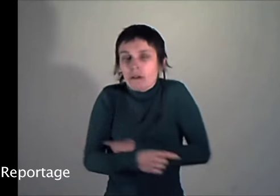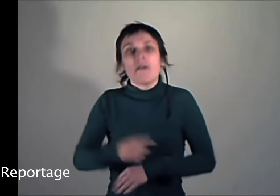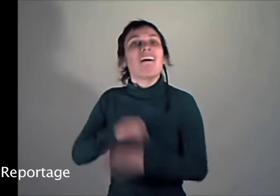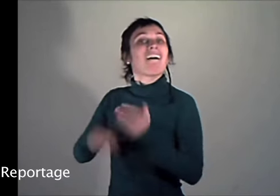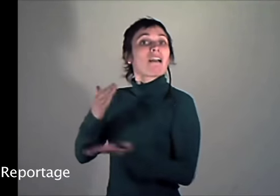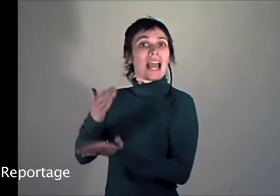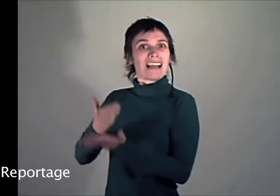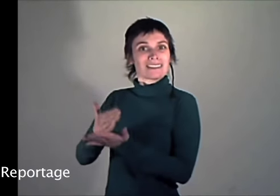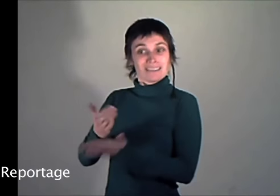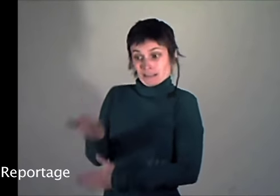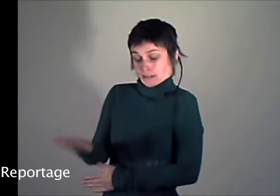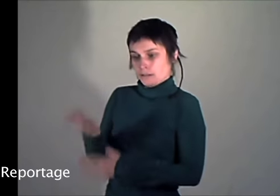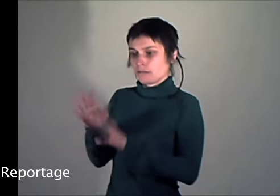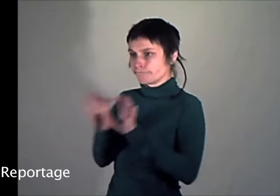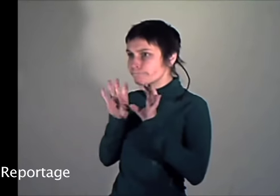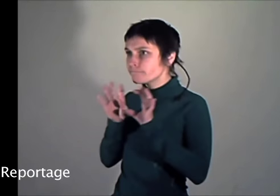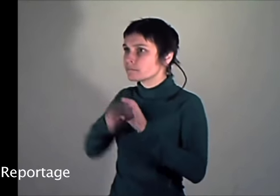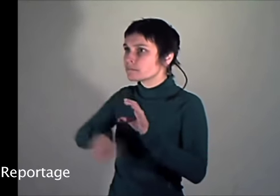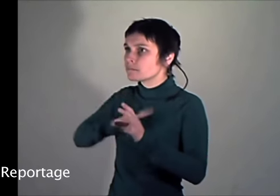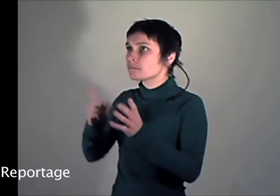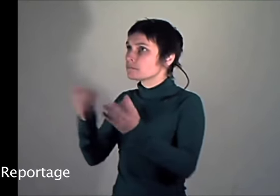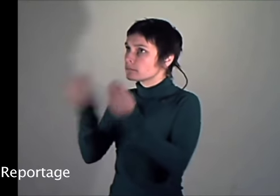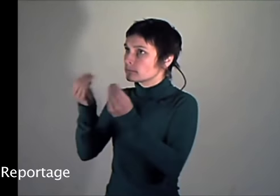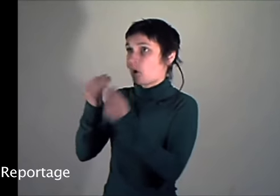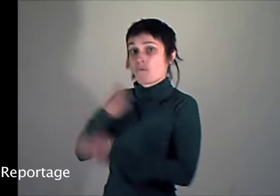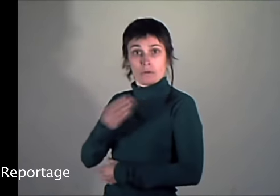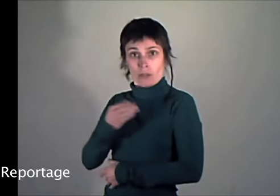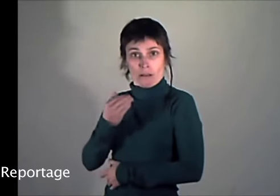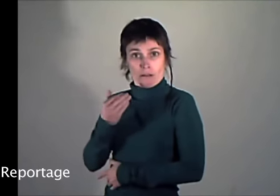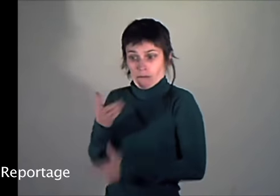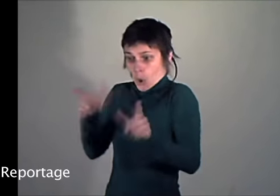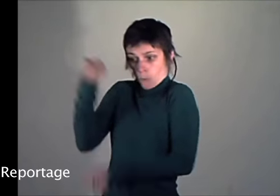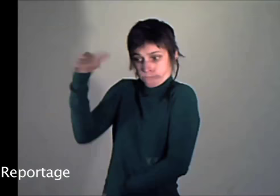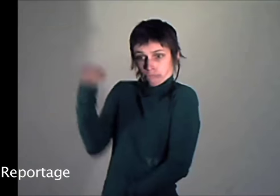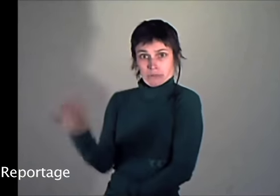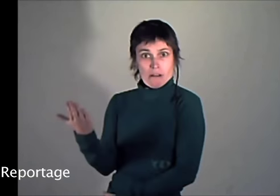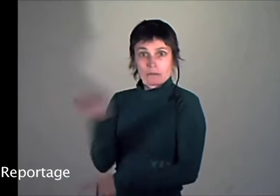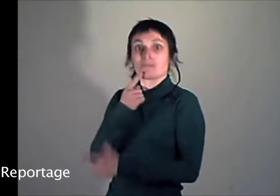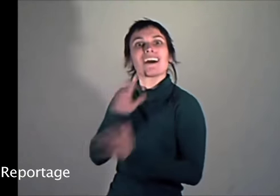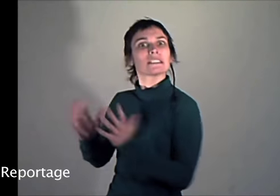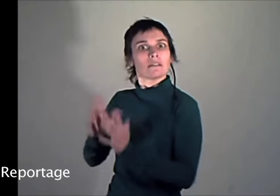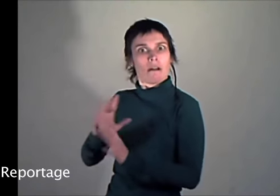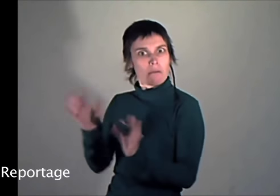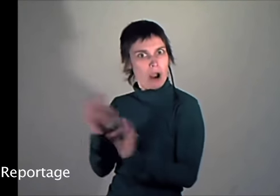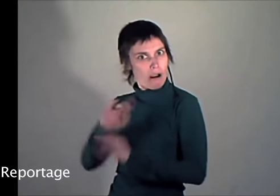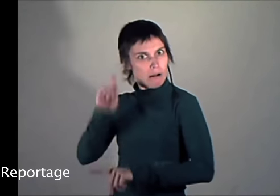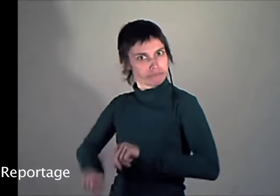les autres élèves, mais j'avais pas conscience que c'était une langue, j'y pensais pas du tout. Au contraire, en